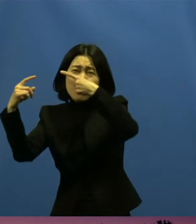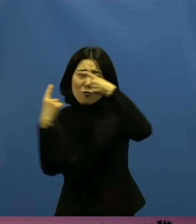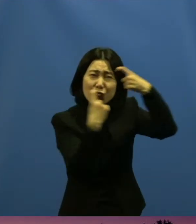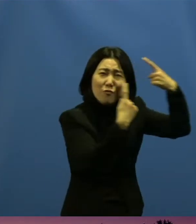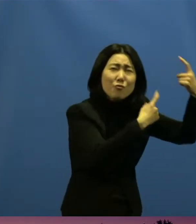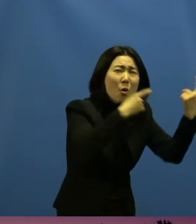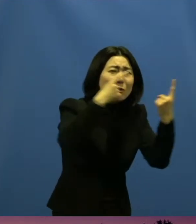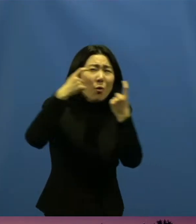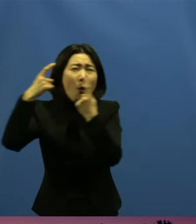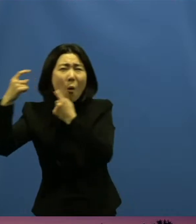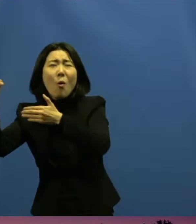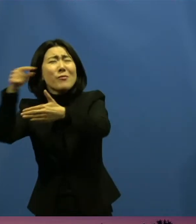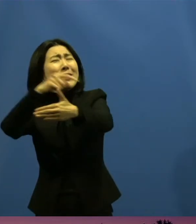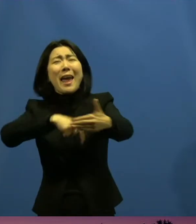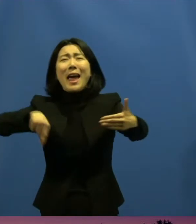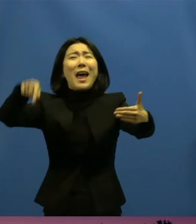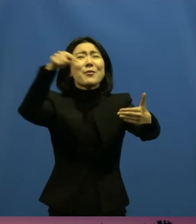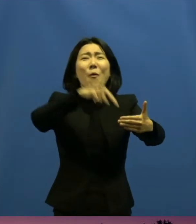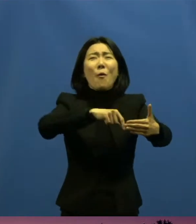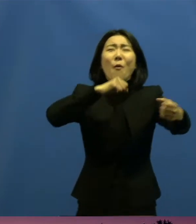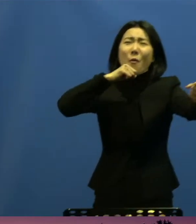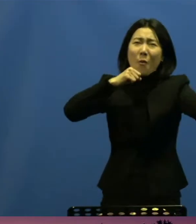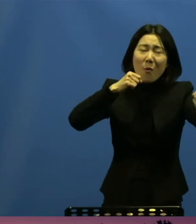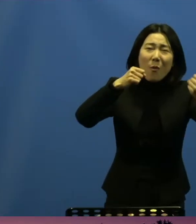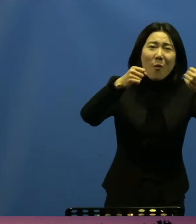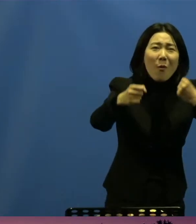수많은 유혹 속에도